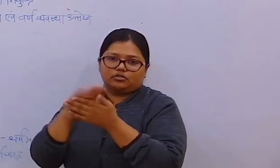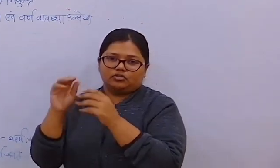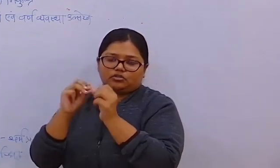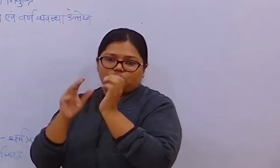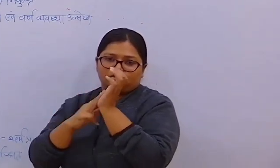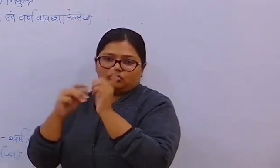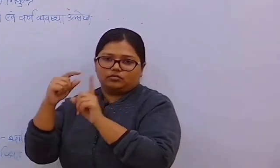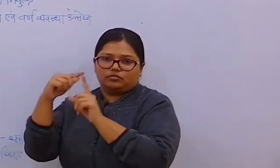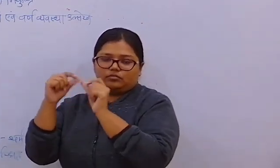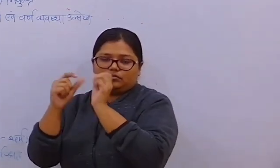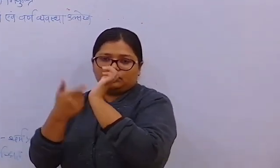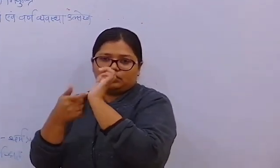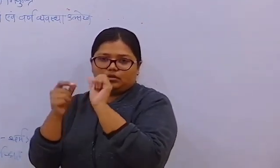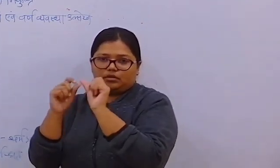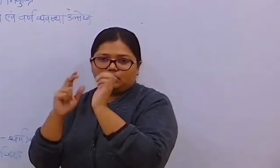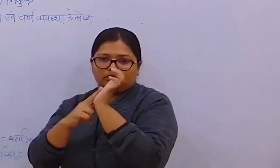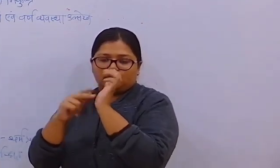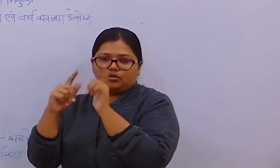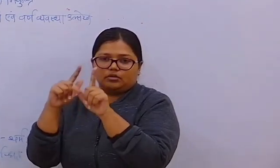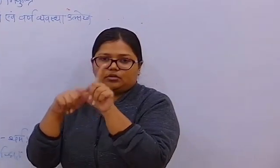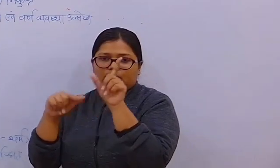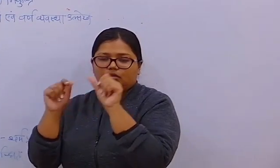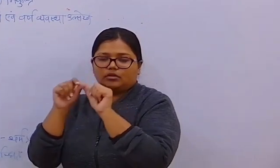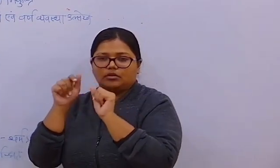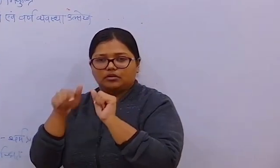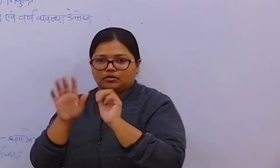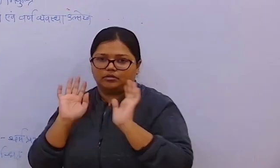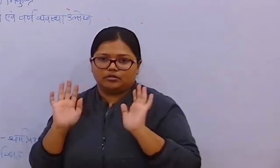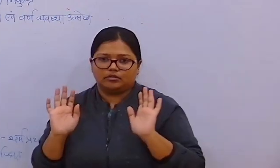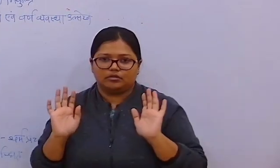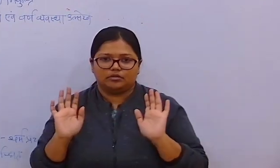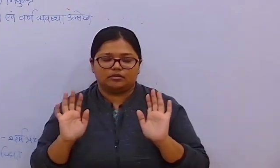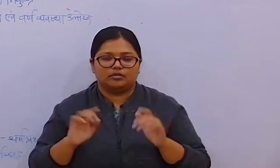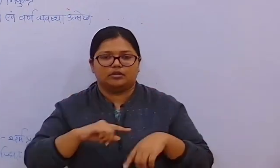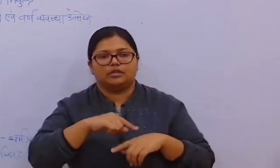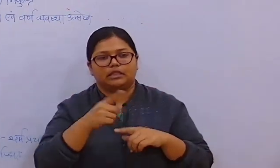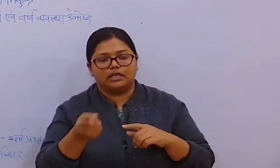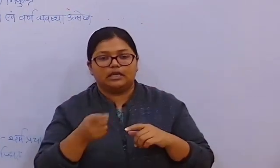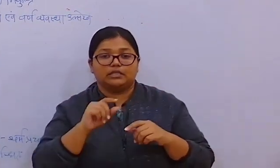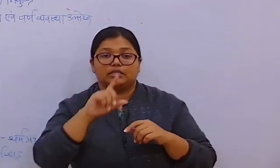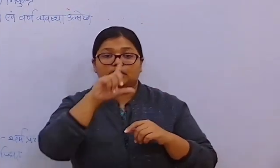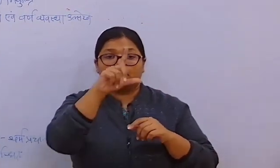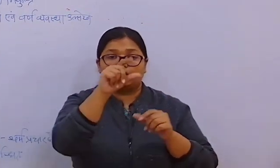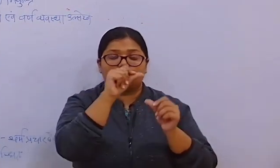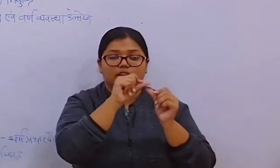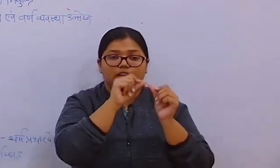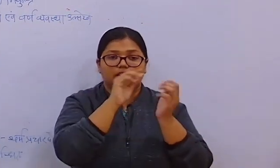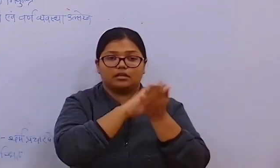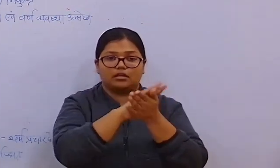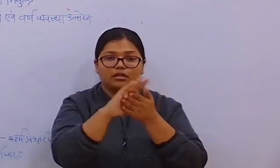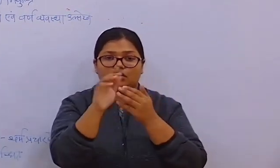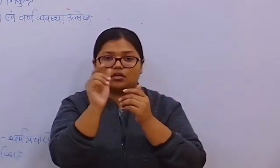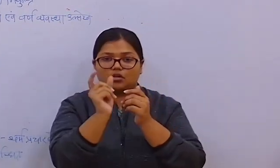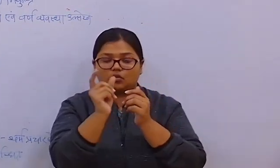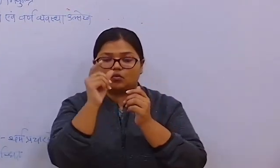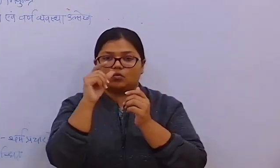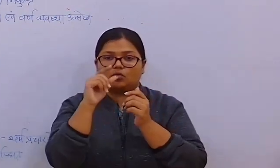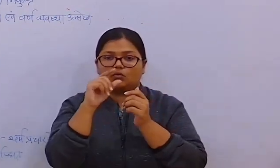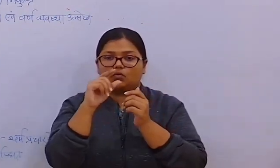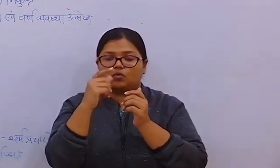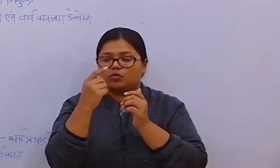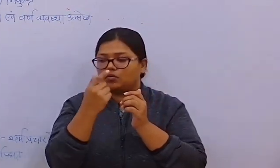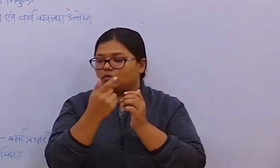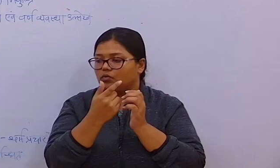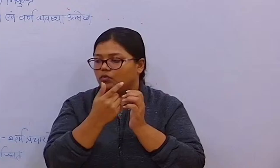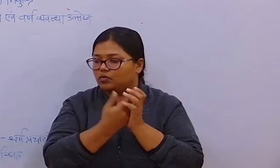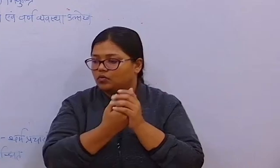प्राप्त हुआ है, कहां स्थित है इसकी जानकारी अभी नहीं मिली है मेरे को, मतलब मेरे को नहीं मिली है, मतलब वो बुक में मेरे को मिला नहीं है, जैसा पता